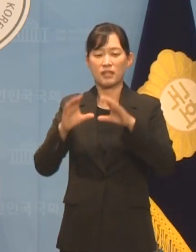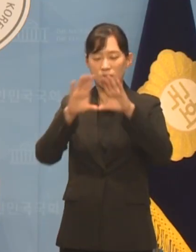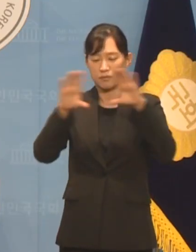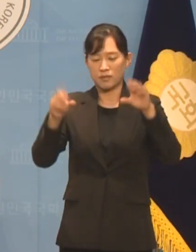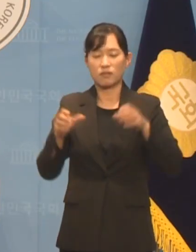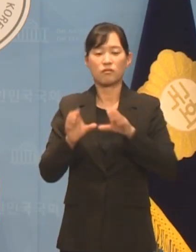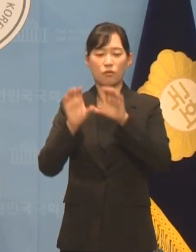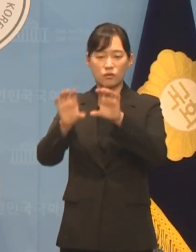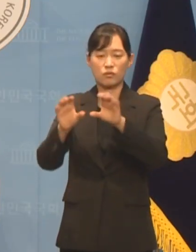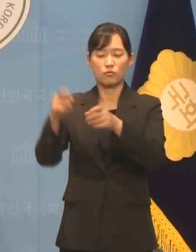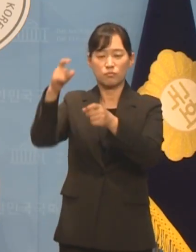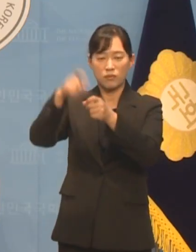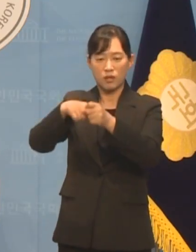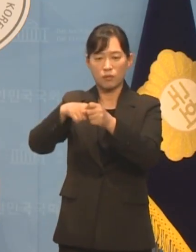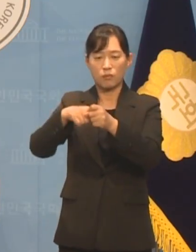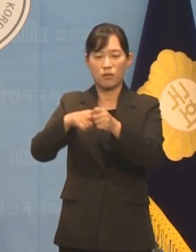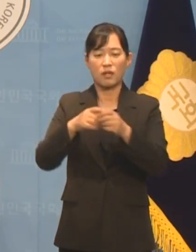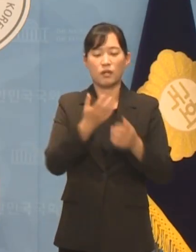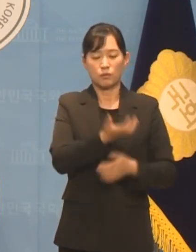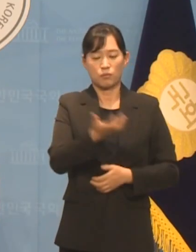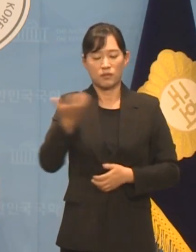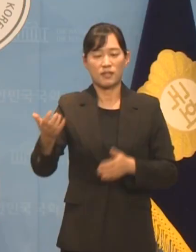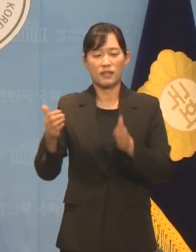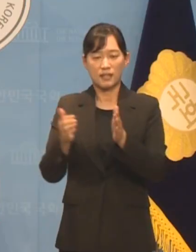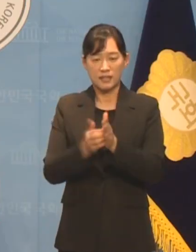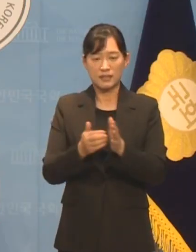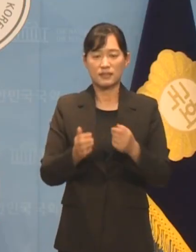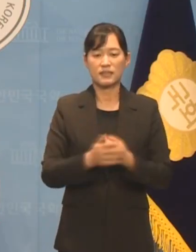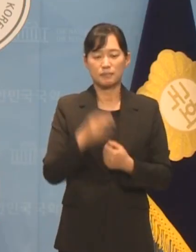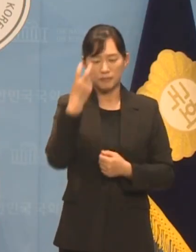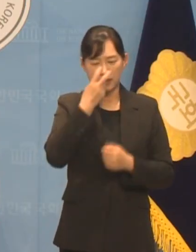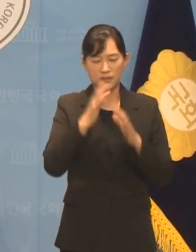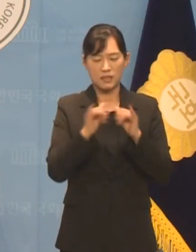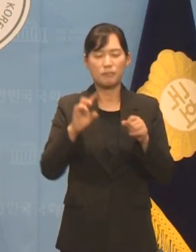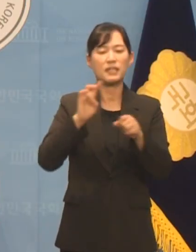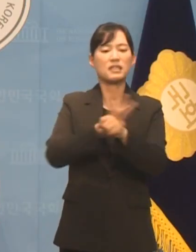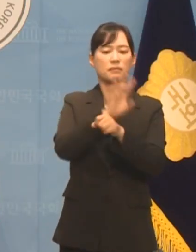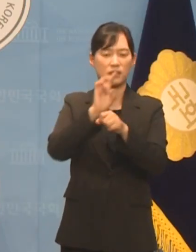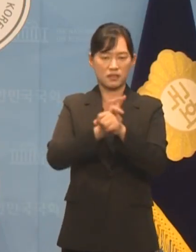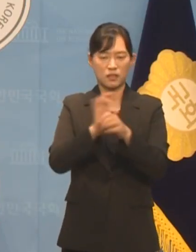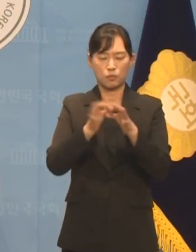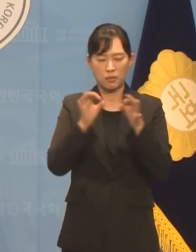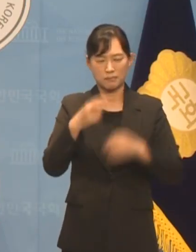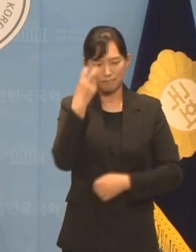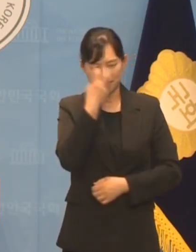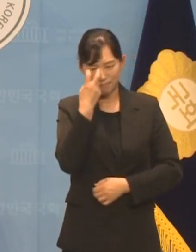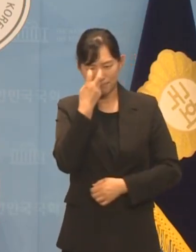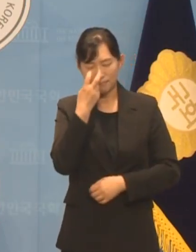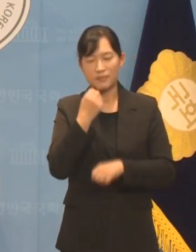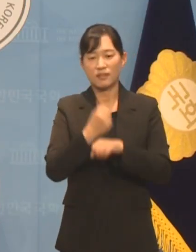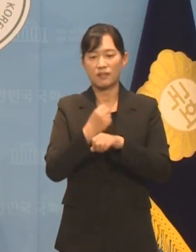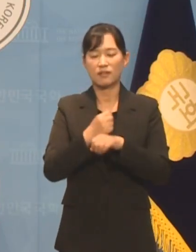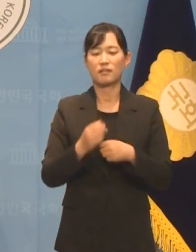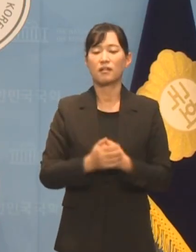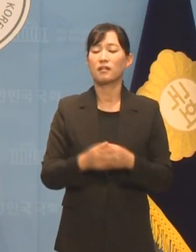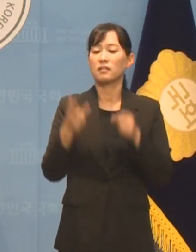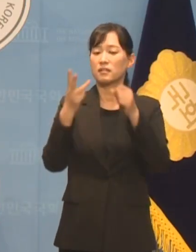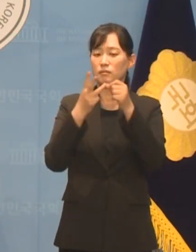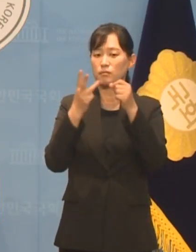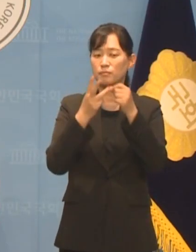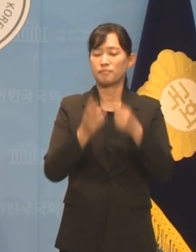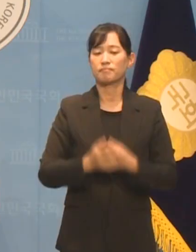개표장으로 이동할 때까지 경찰과 양당 참관인이 24시간 감시한다. 세